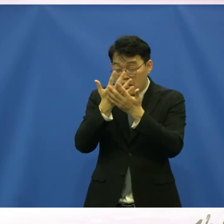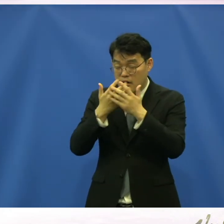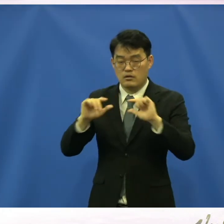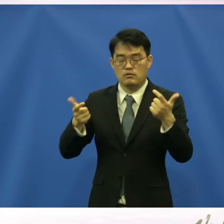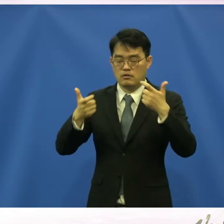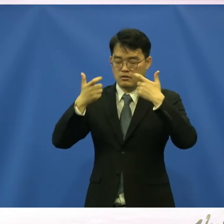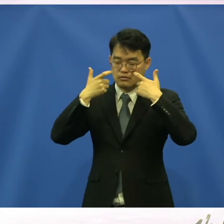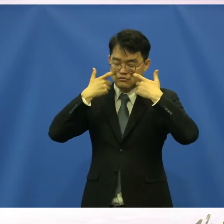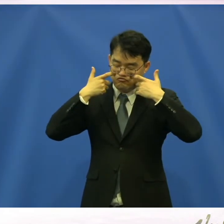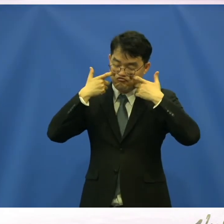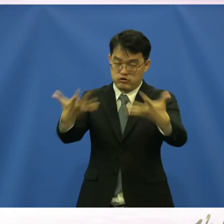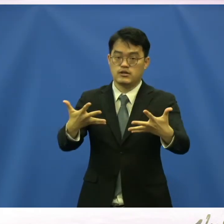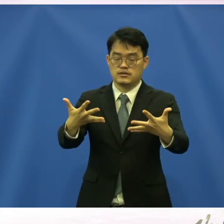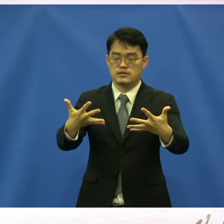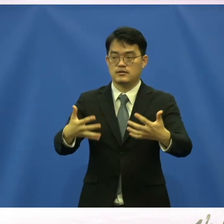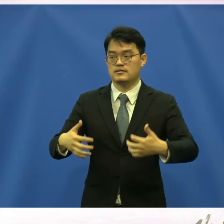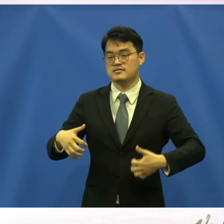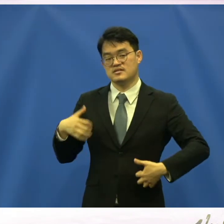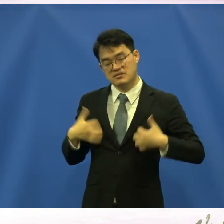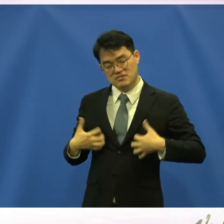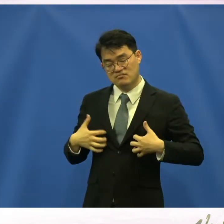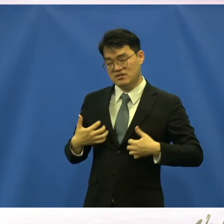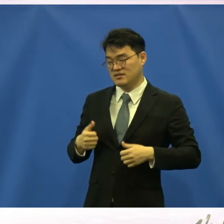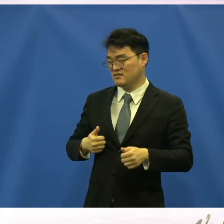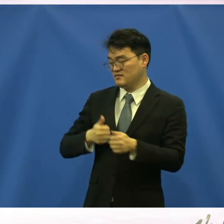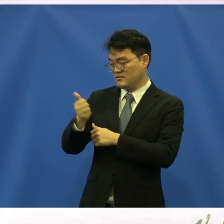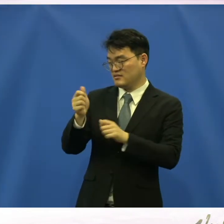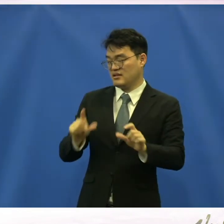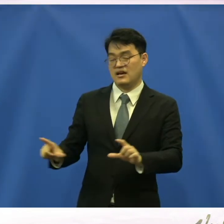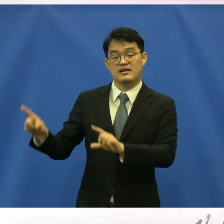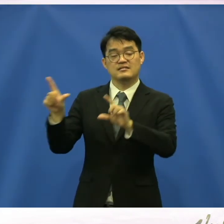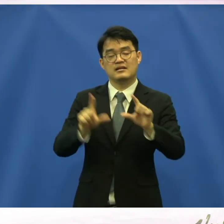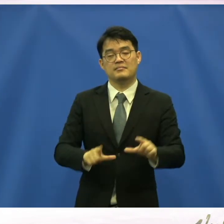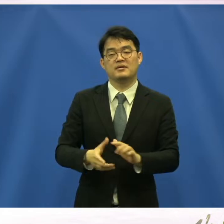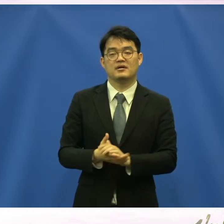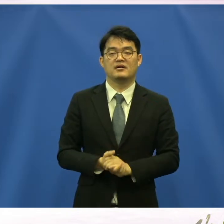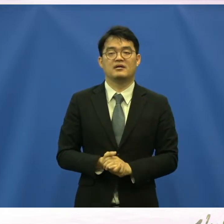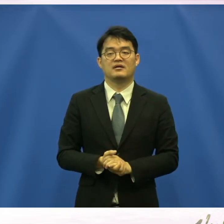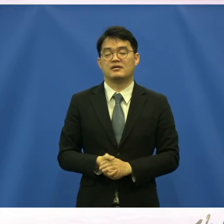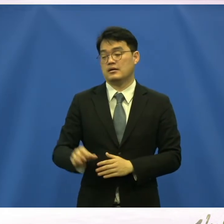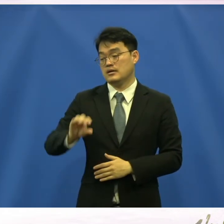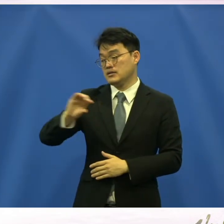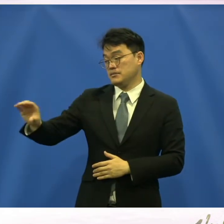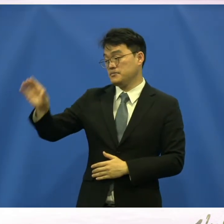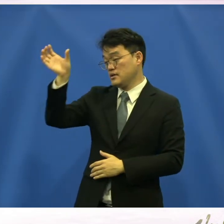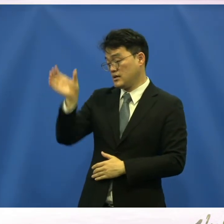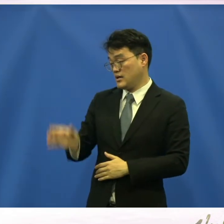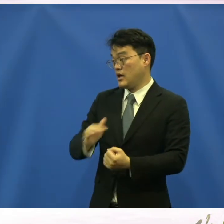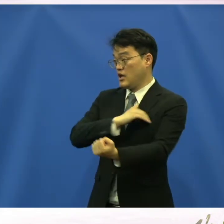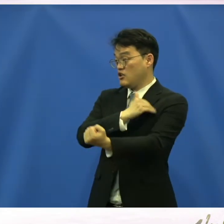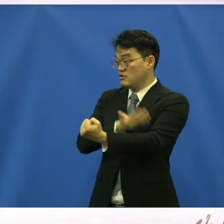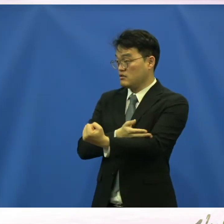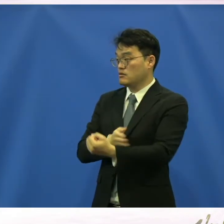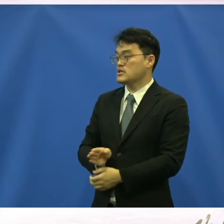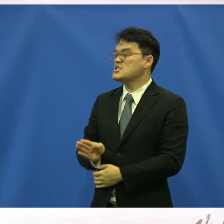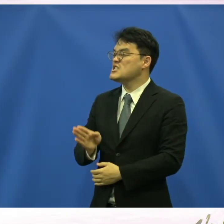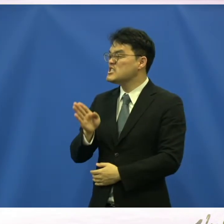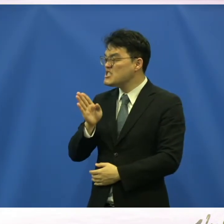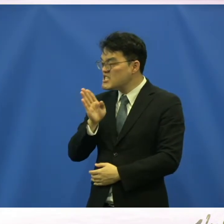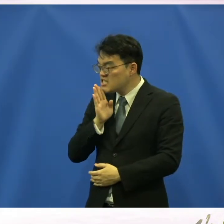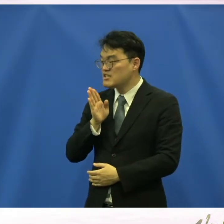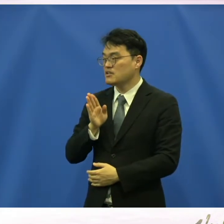바울이. 신학에 무슨 넋두리나 늘어놓고 개변을 말하는 게 아니에요. 십자가의 능력이 어떤가 하는 걸 우리에게 보여주는 거예요.